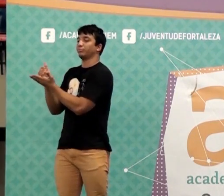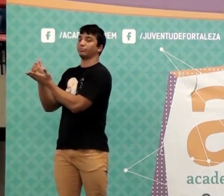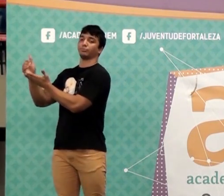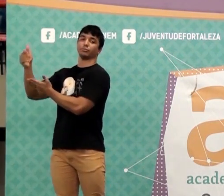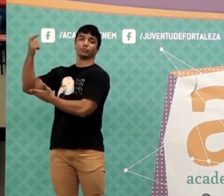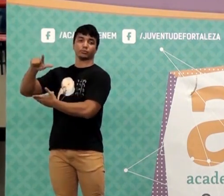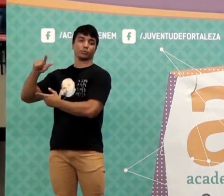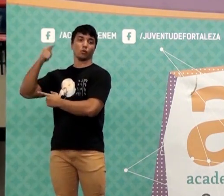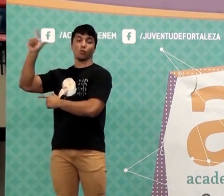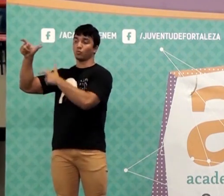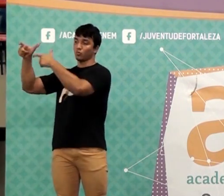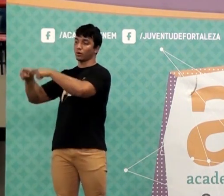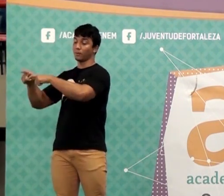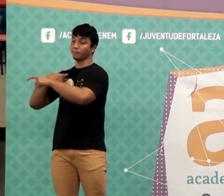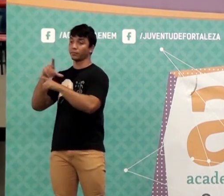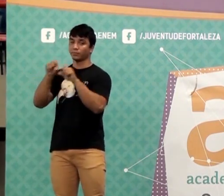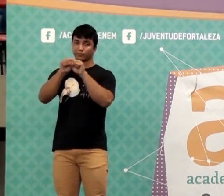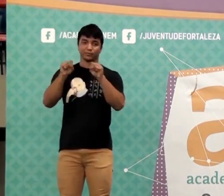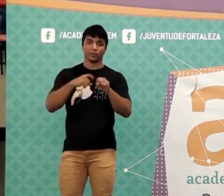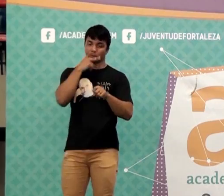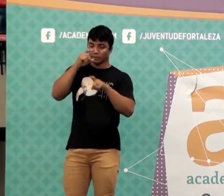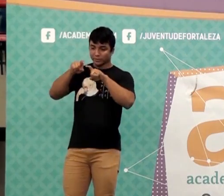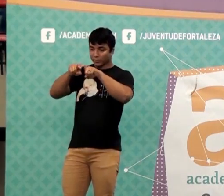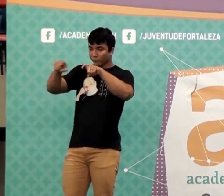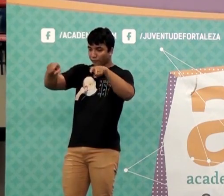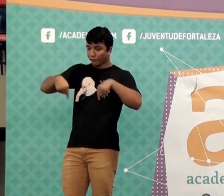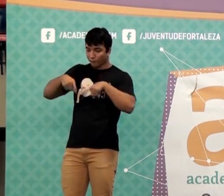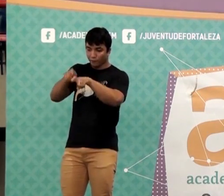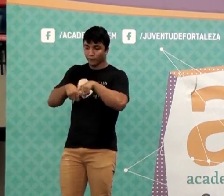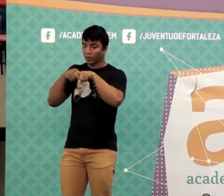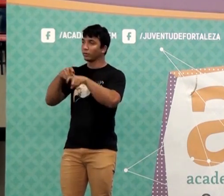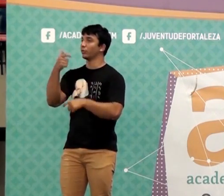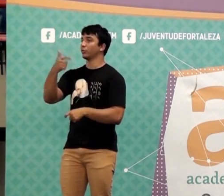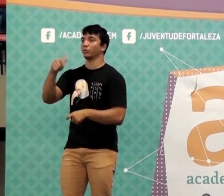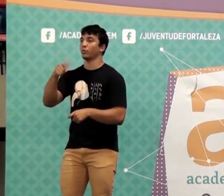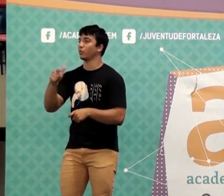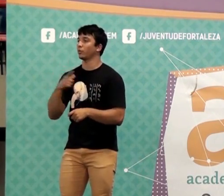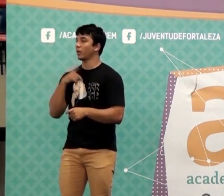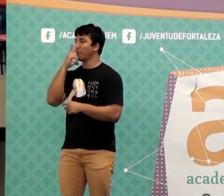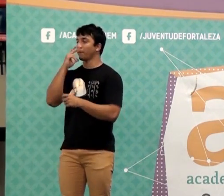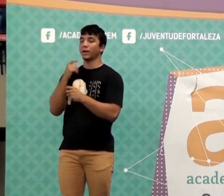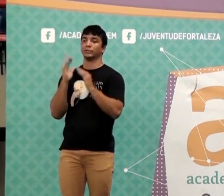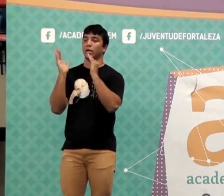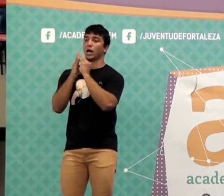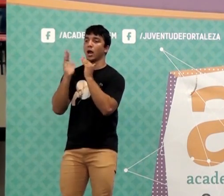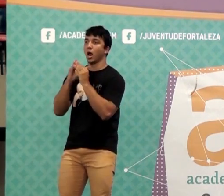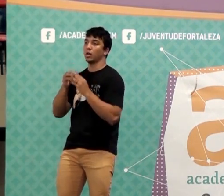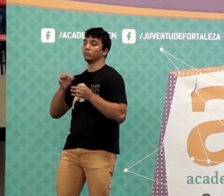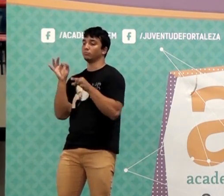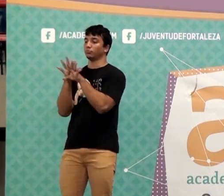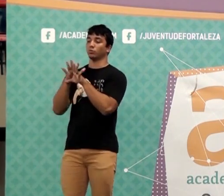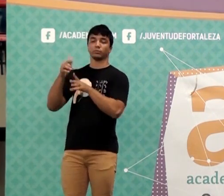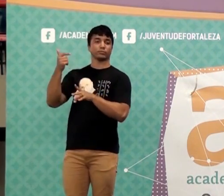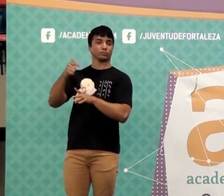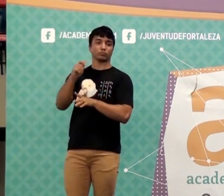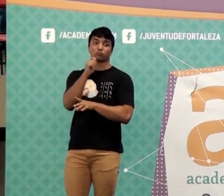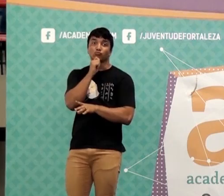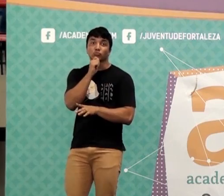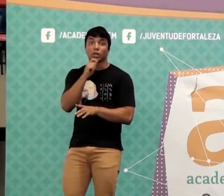novo. No sistema feudal, a gente não tem um desenvolvimento arquitetônico no começo. Então quem não tem